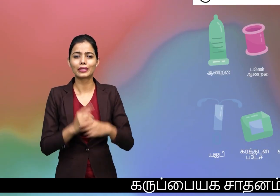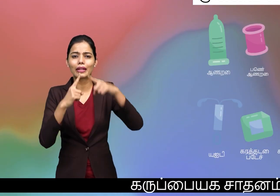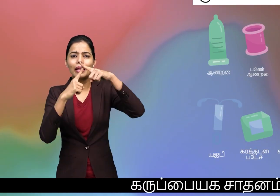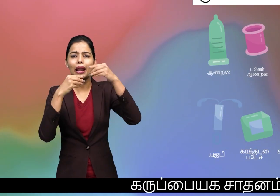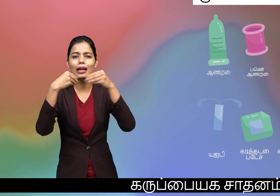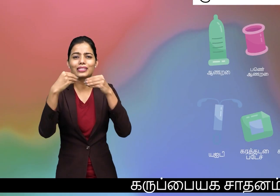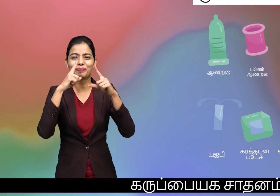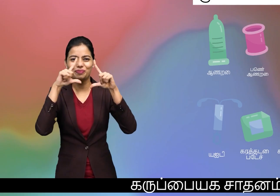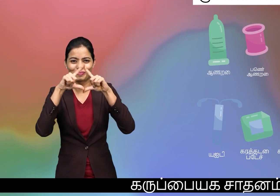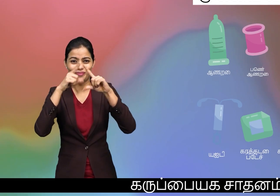கருப்பையக சாதனம்.